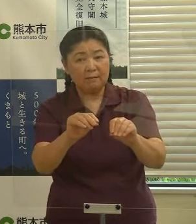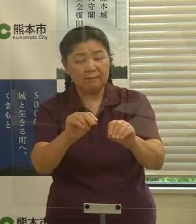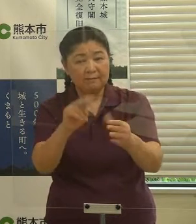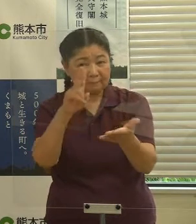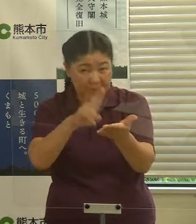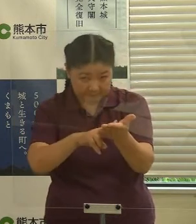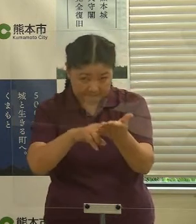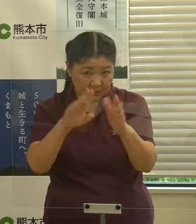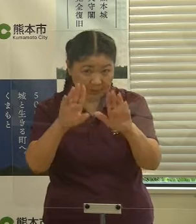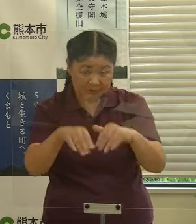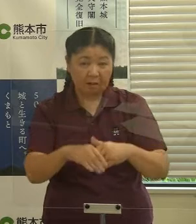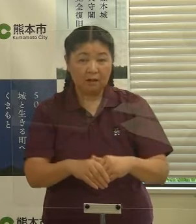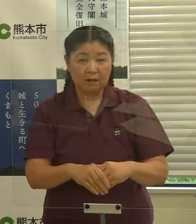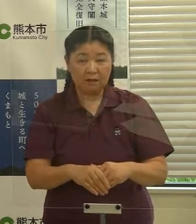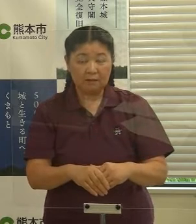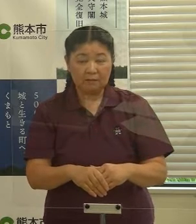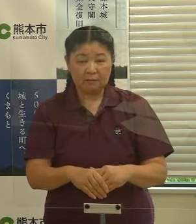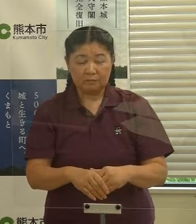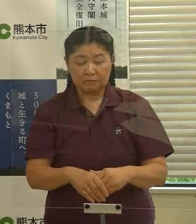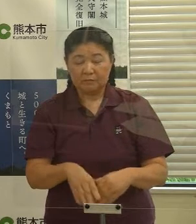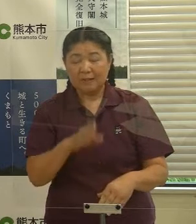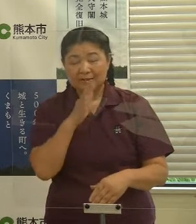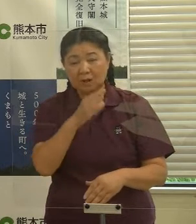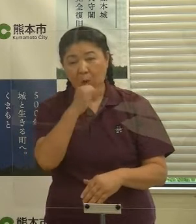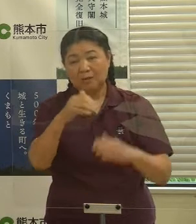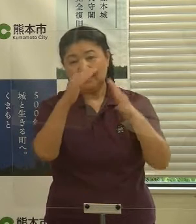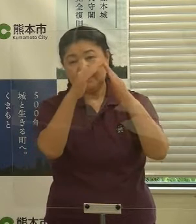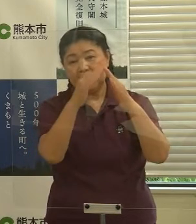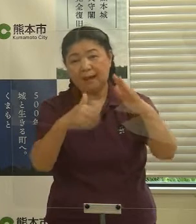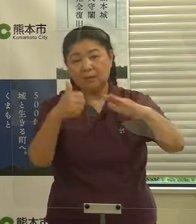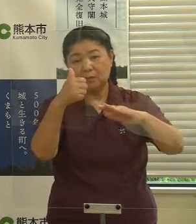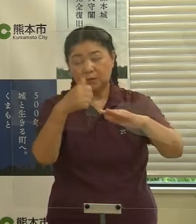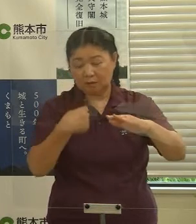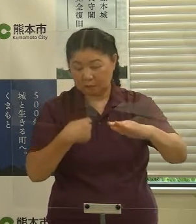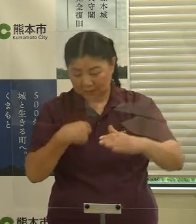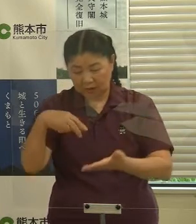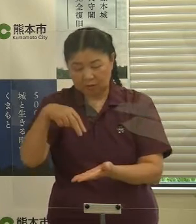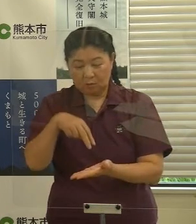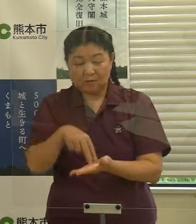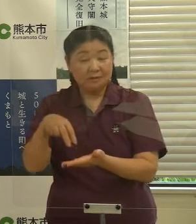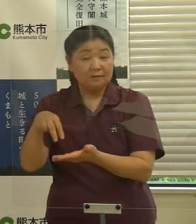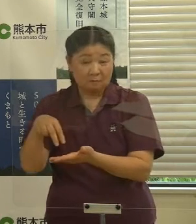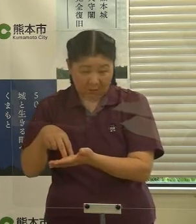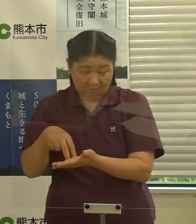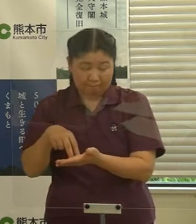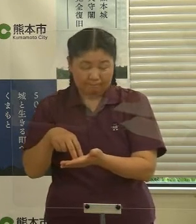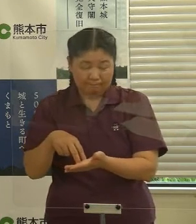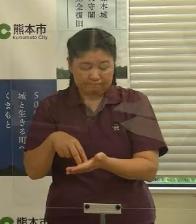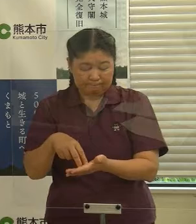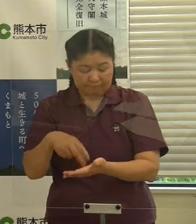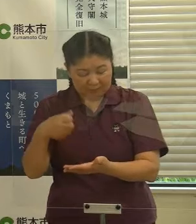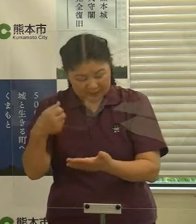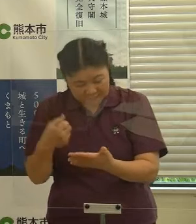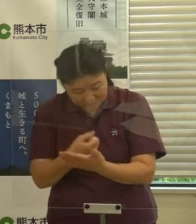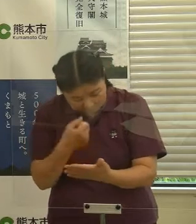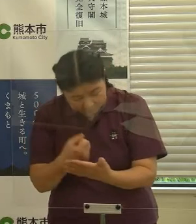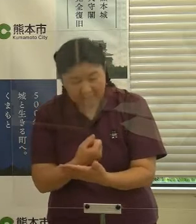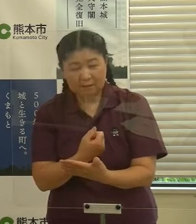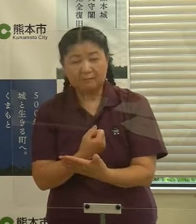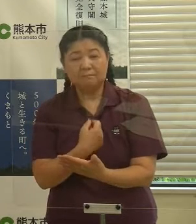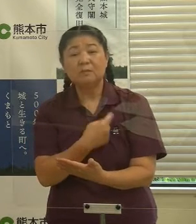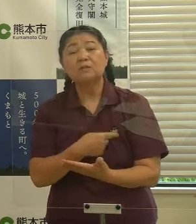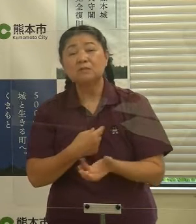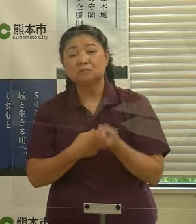をされました。両実行委員会の会長であります私といたしましても大変残念ではございます